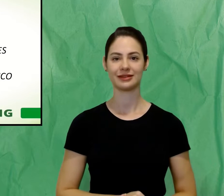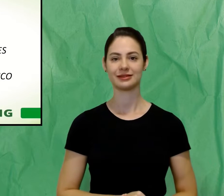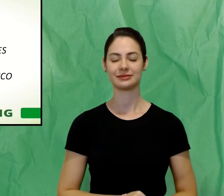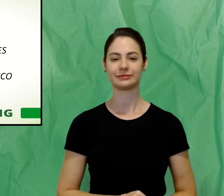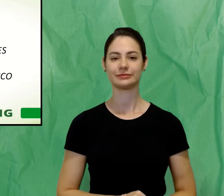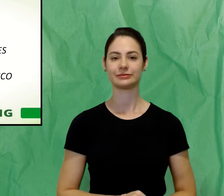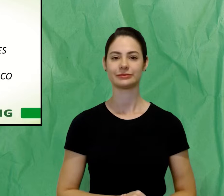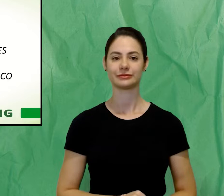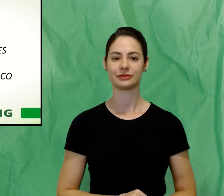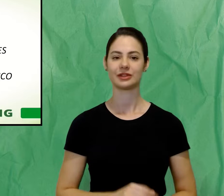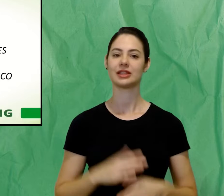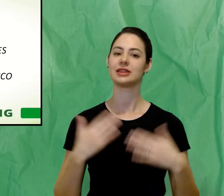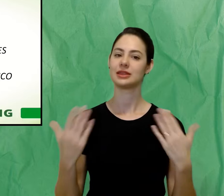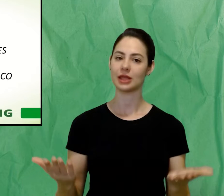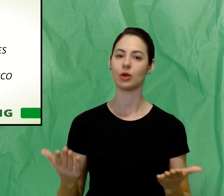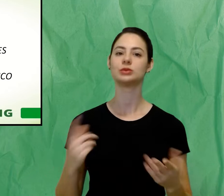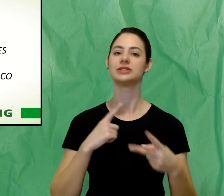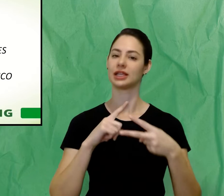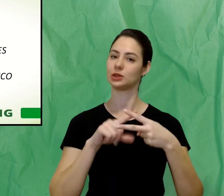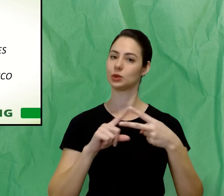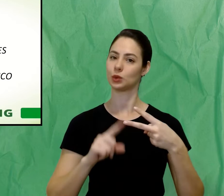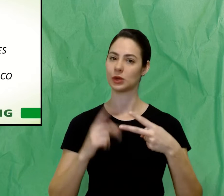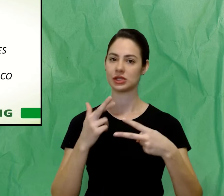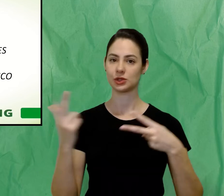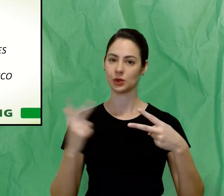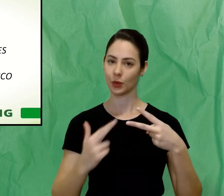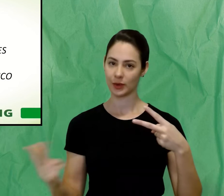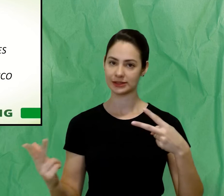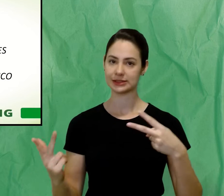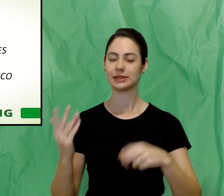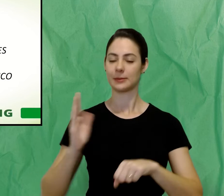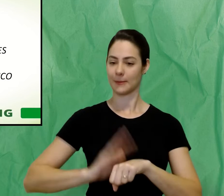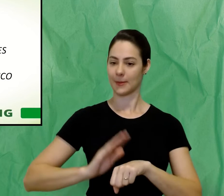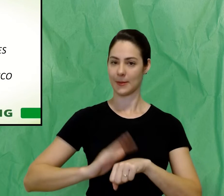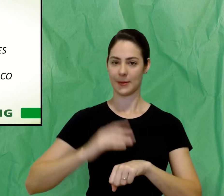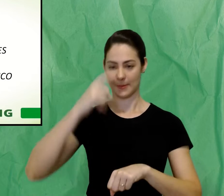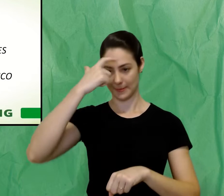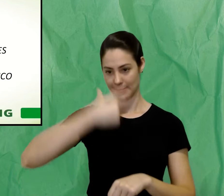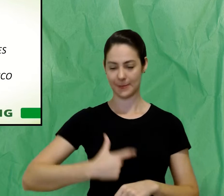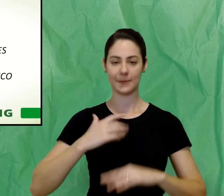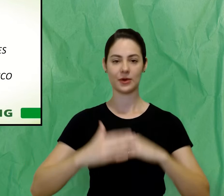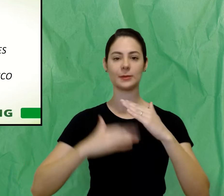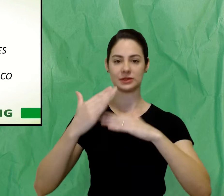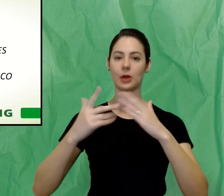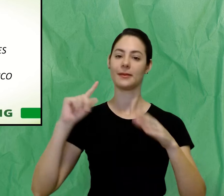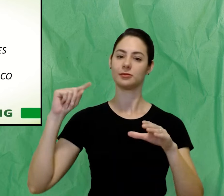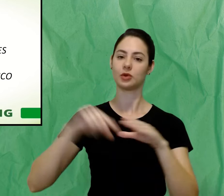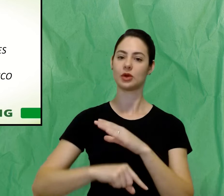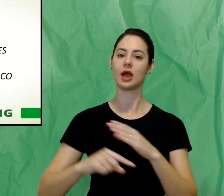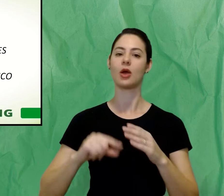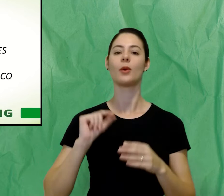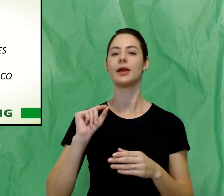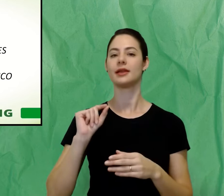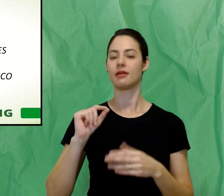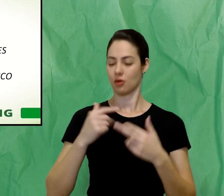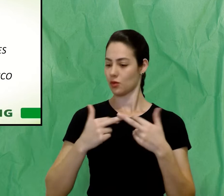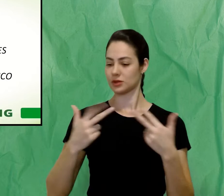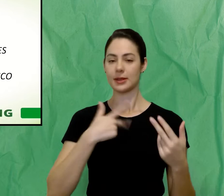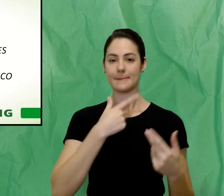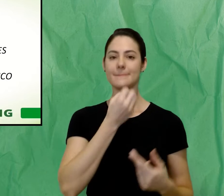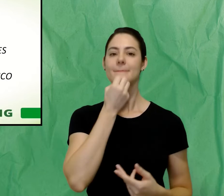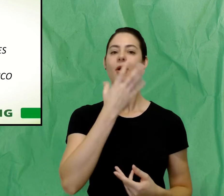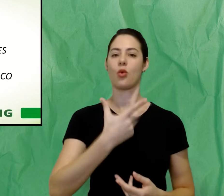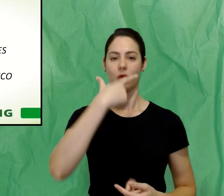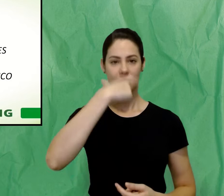certo. Tá? Então, nós devemos fazer duas coisas para nos autopromover: explorar nossos pontos fortes e